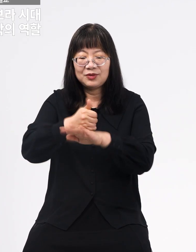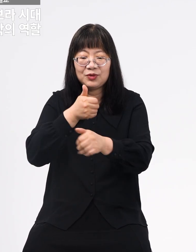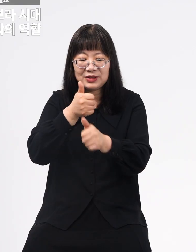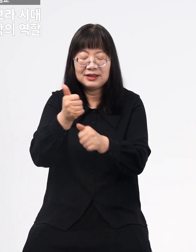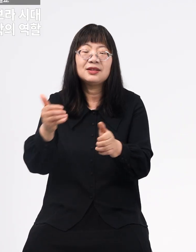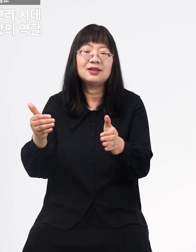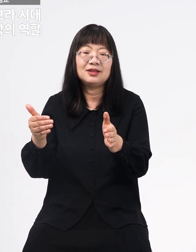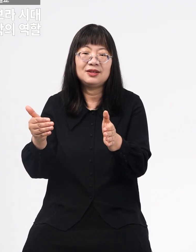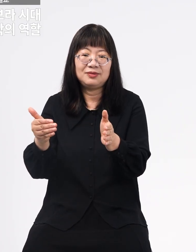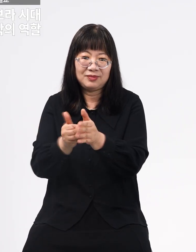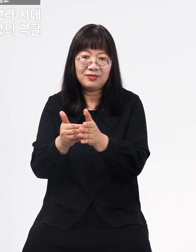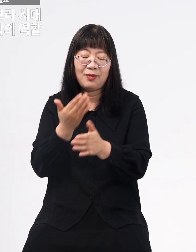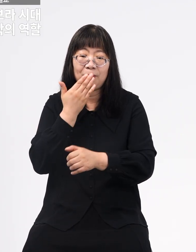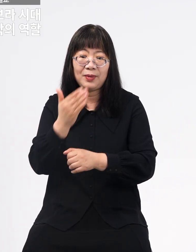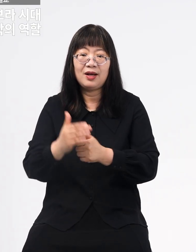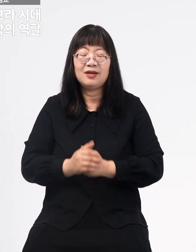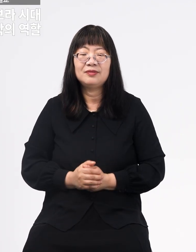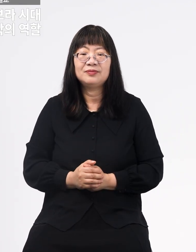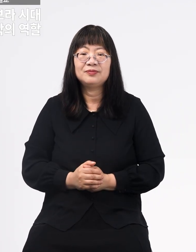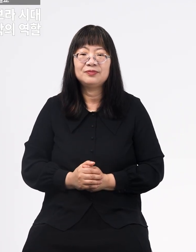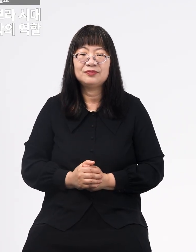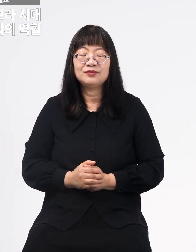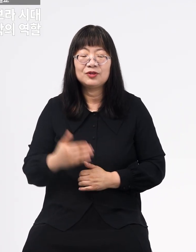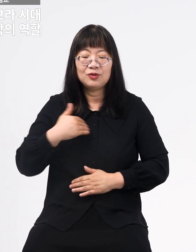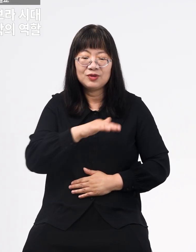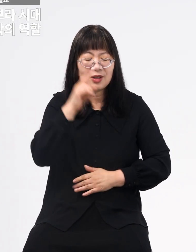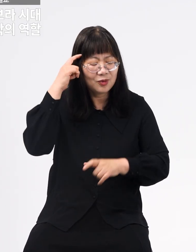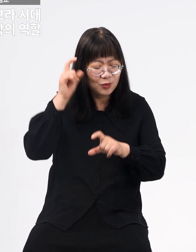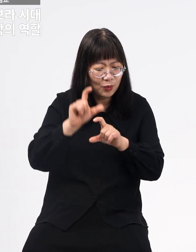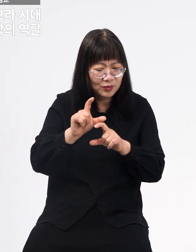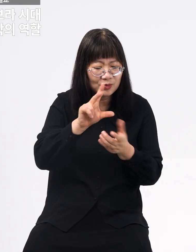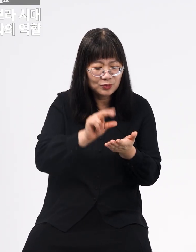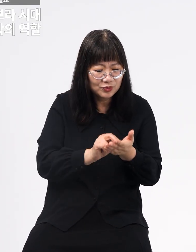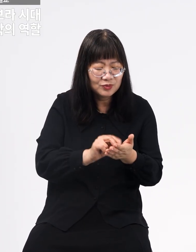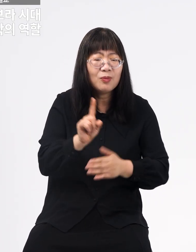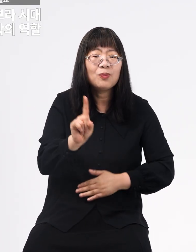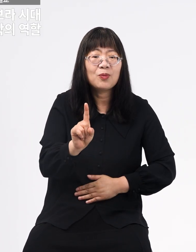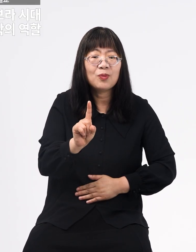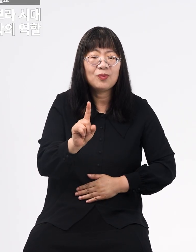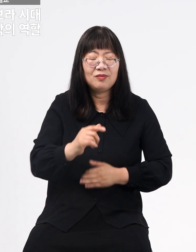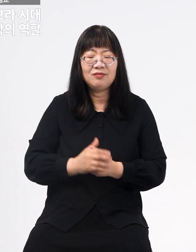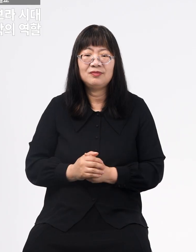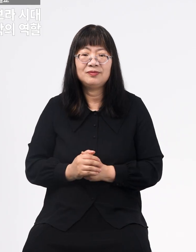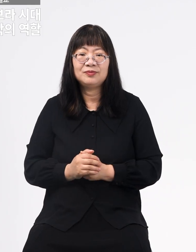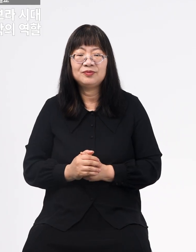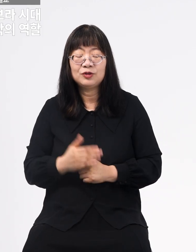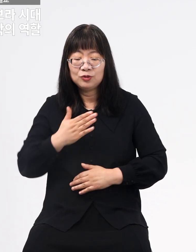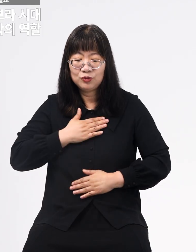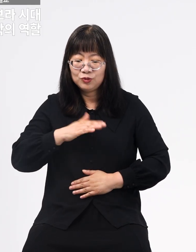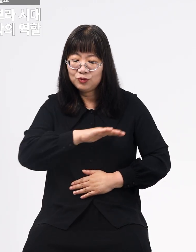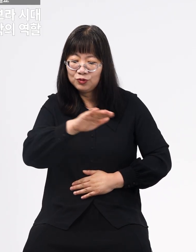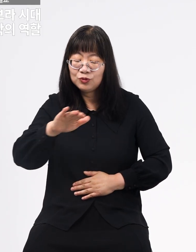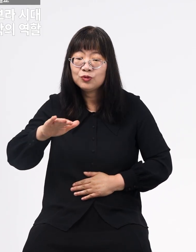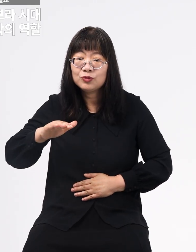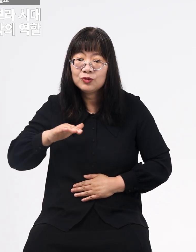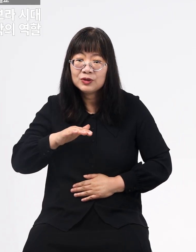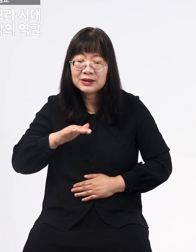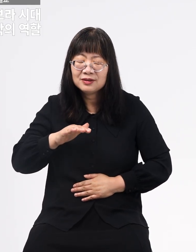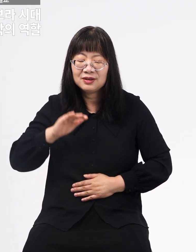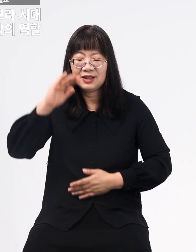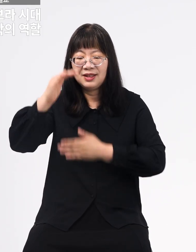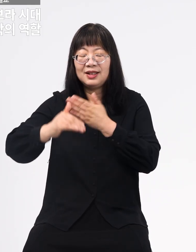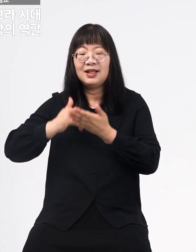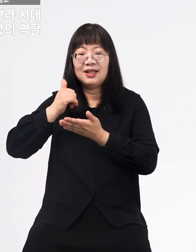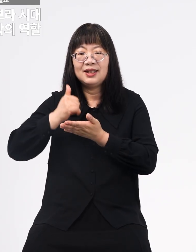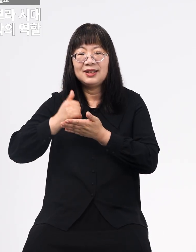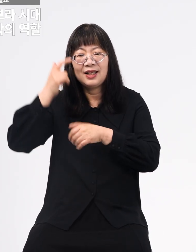여긴 우리가 한번 고민해야 될 과제가 있습니다. 과연 우리는